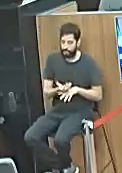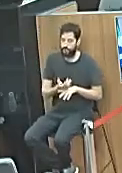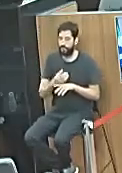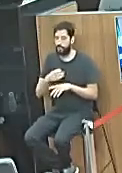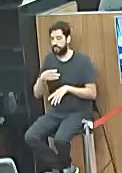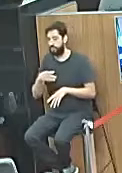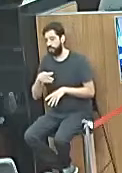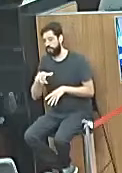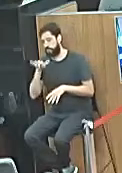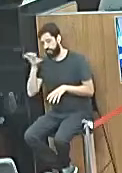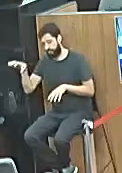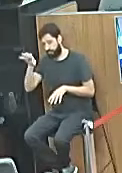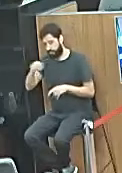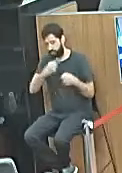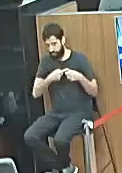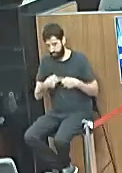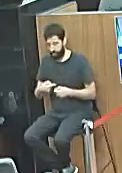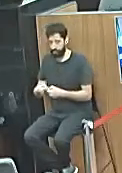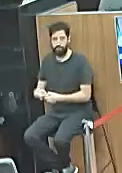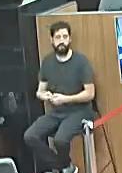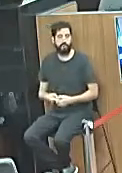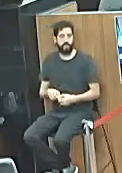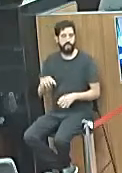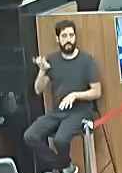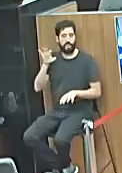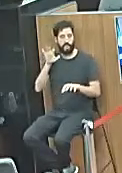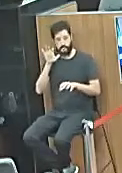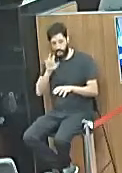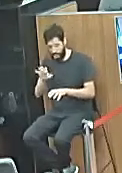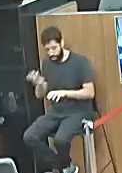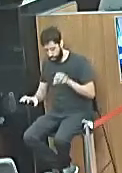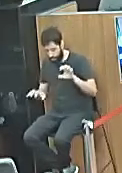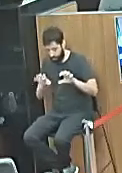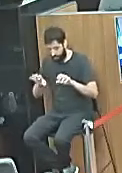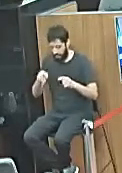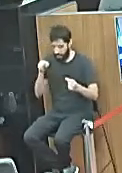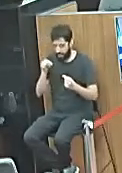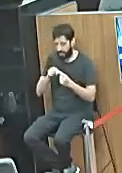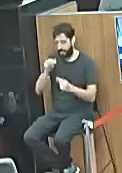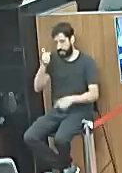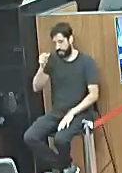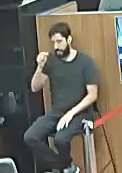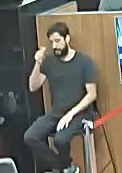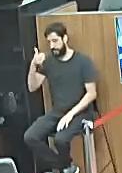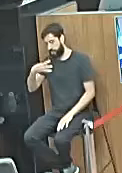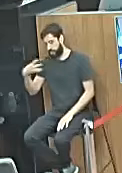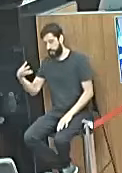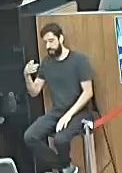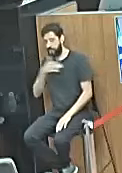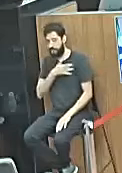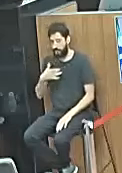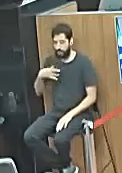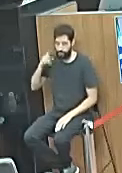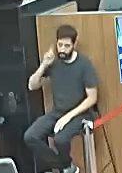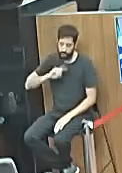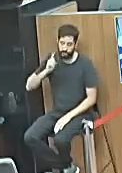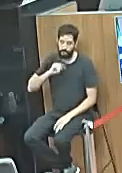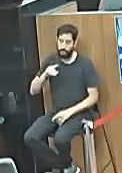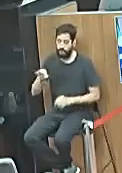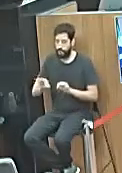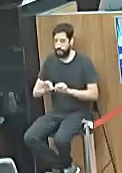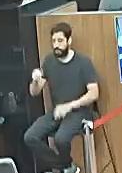eo belo regionalizar as metas da ação 1044 só de minas do programa